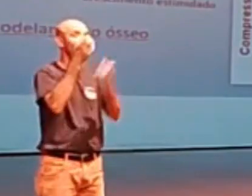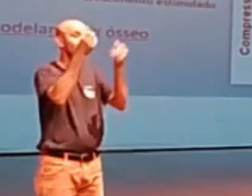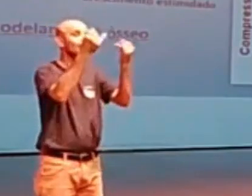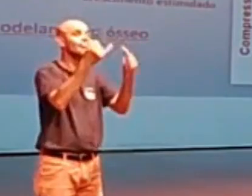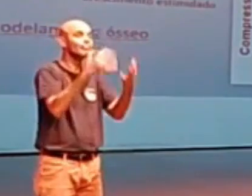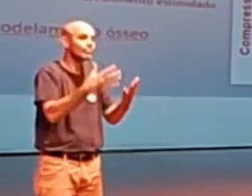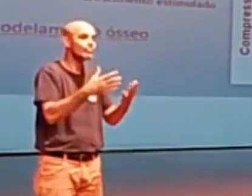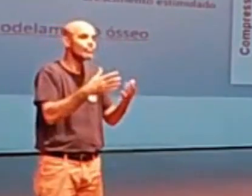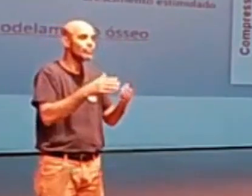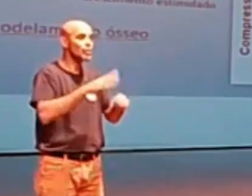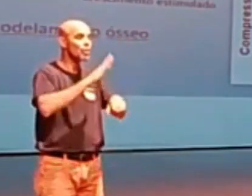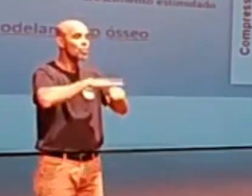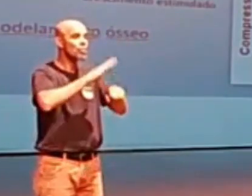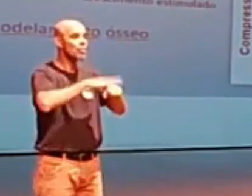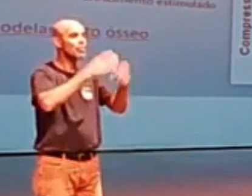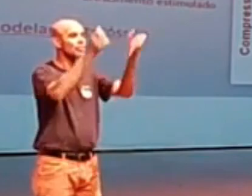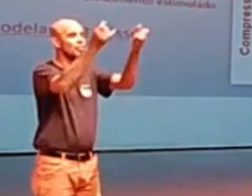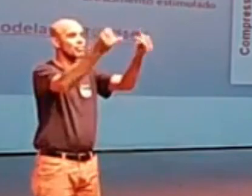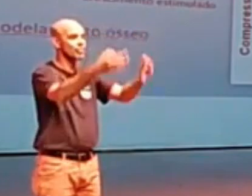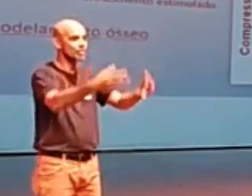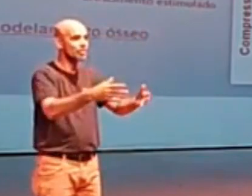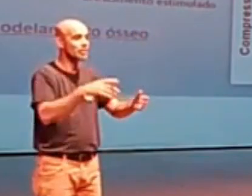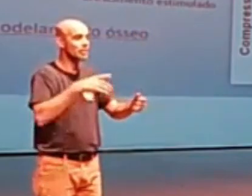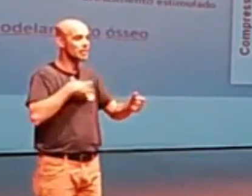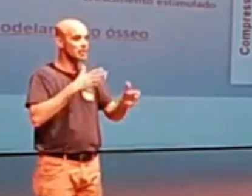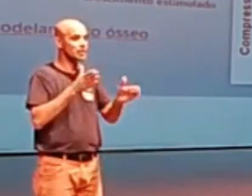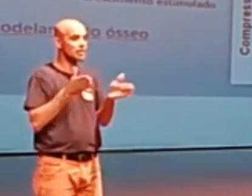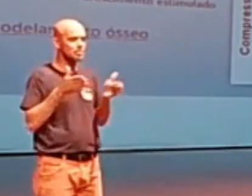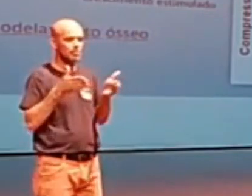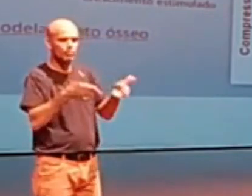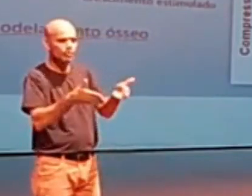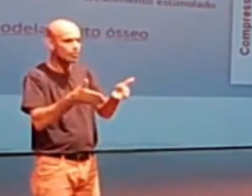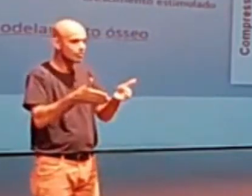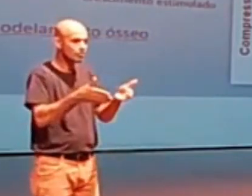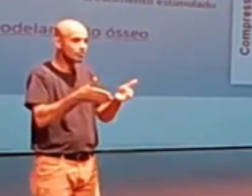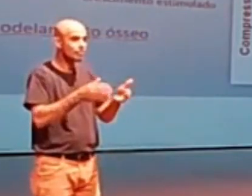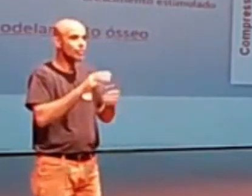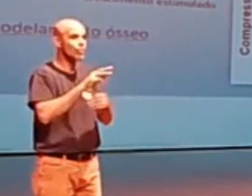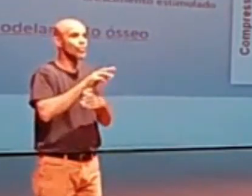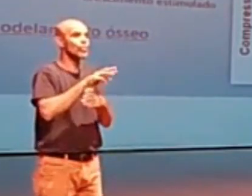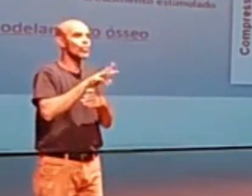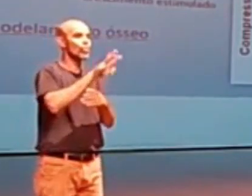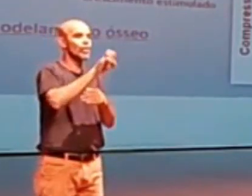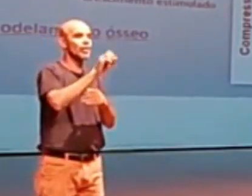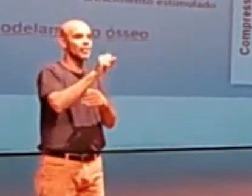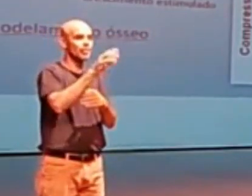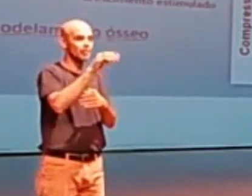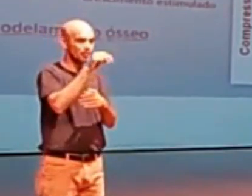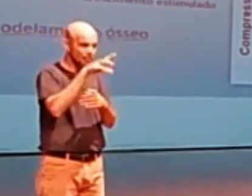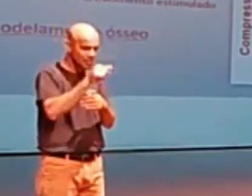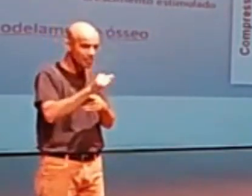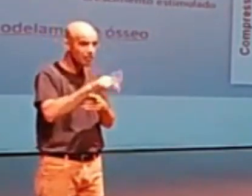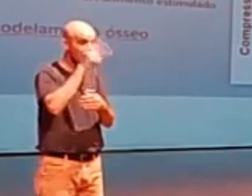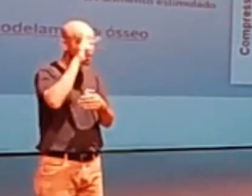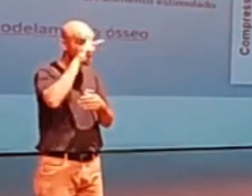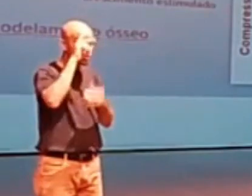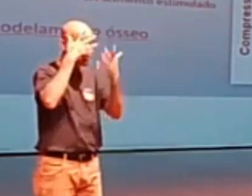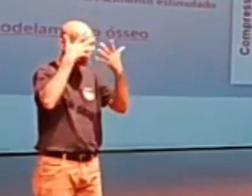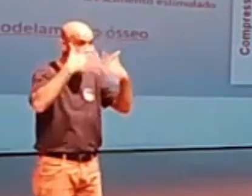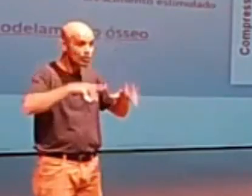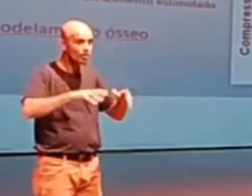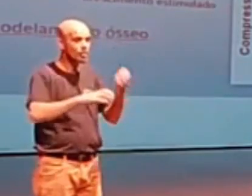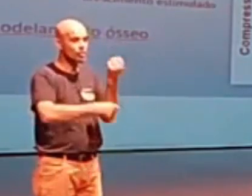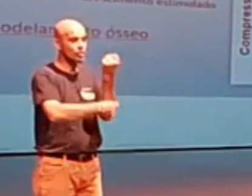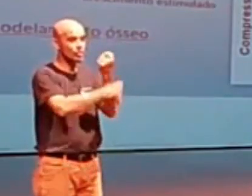aquele momento em que eu disse para vocês. Tem um trabalho muito interessante do Weinstein, que trabalha com a história natural da escoliose de pessoas